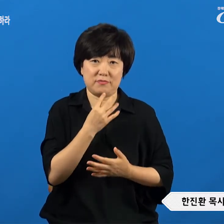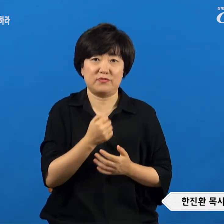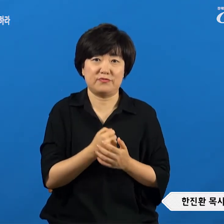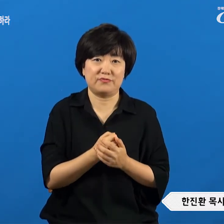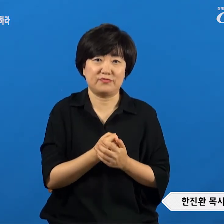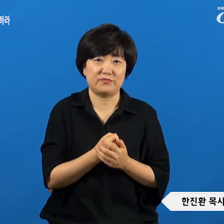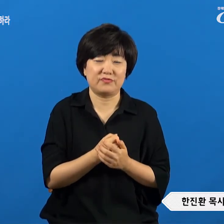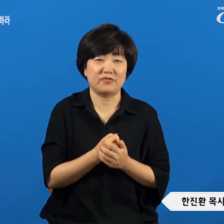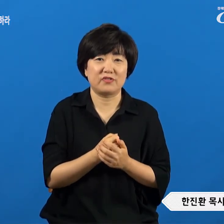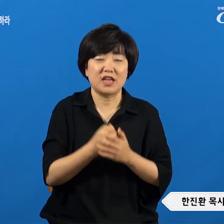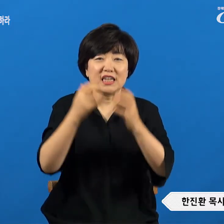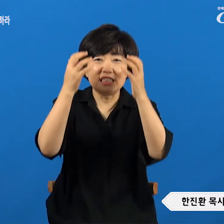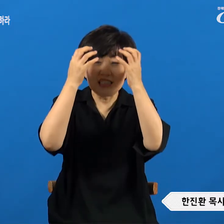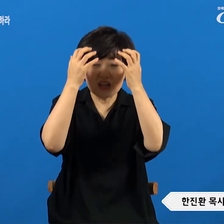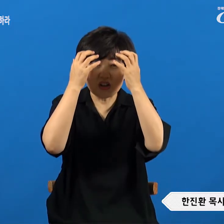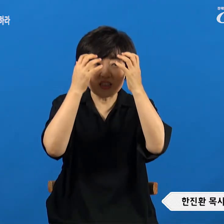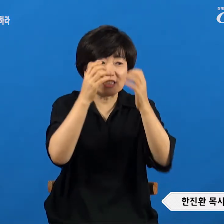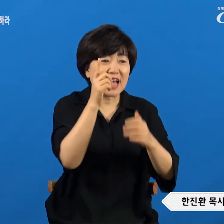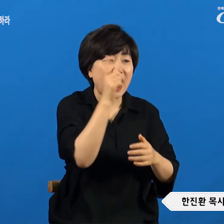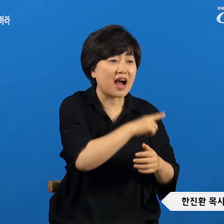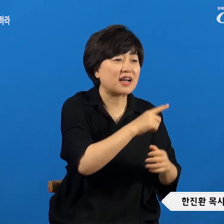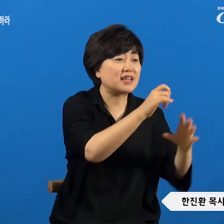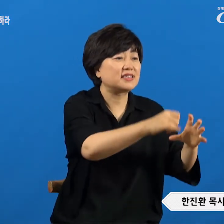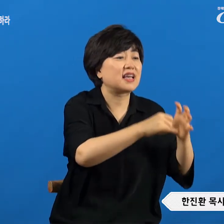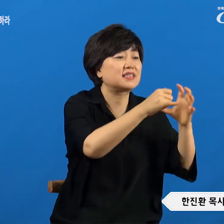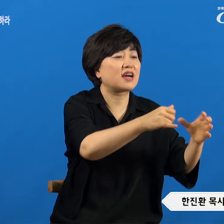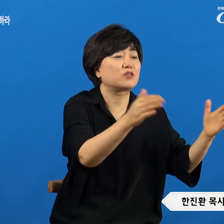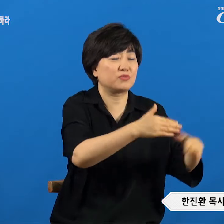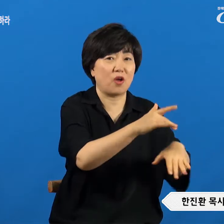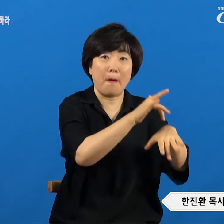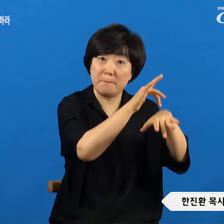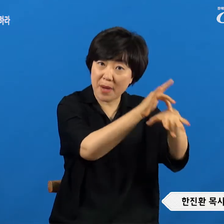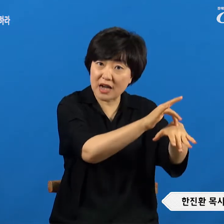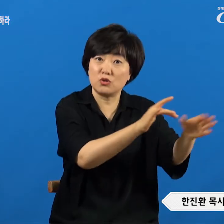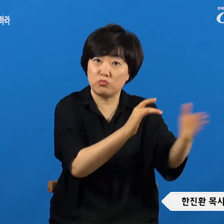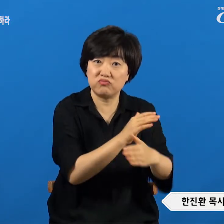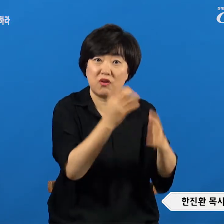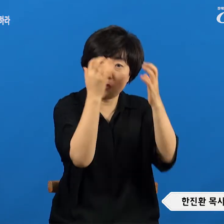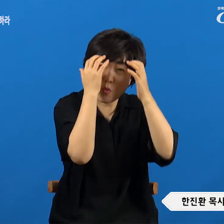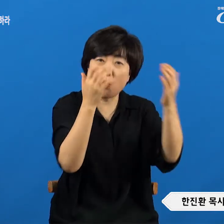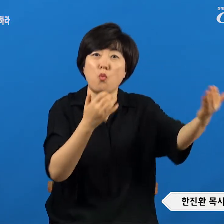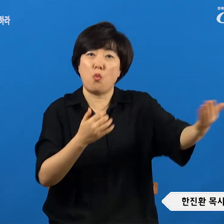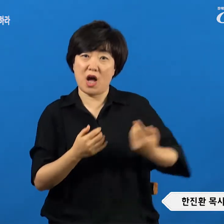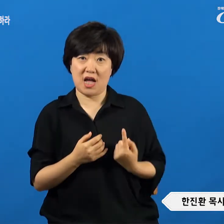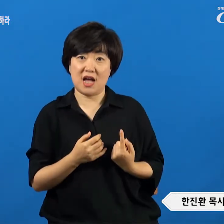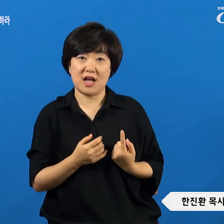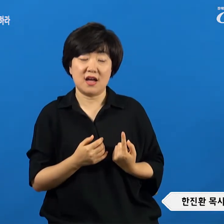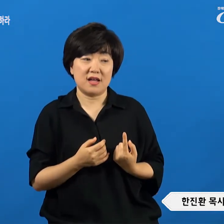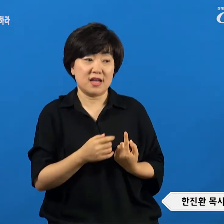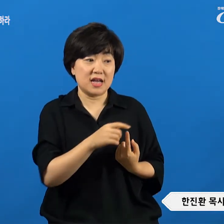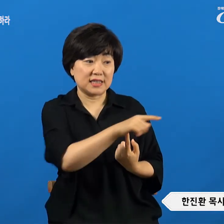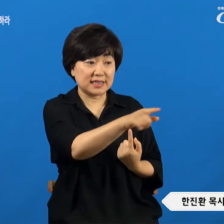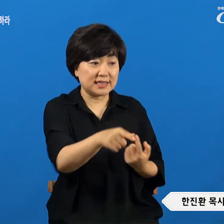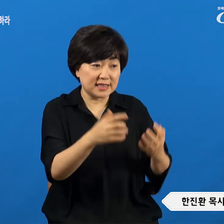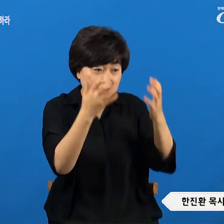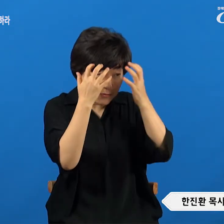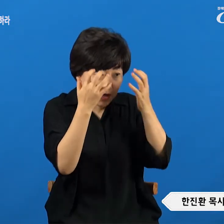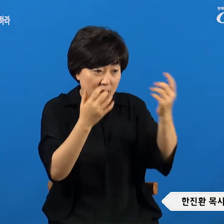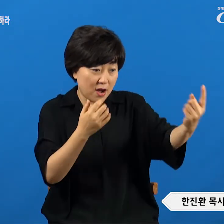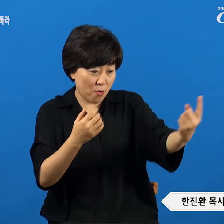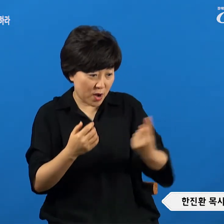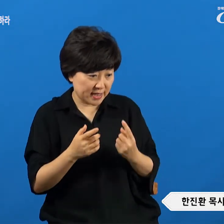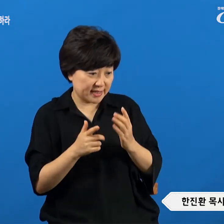시련은 악한 세상으로부터 옵니다. 사탄 마귀로부터 옵니다. 그런데 그 시련이 닥쳤을